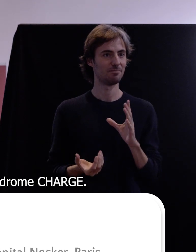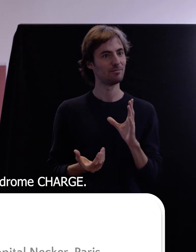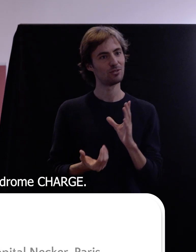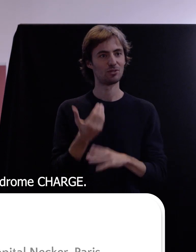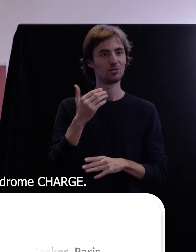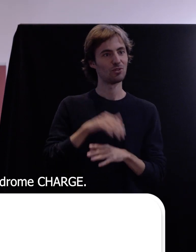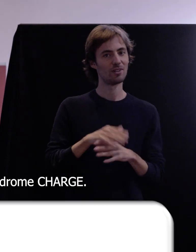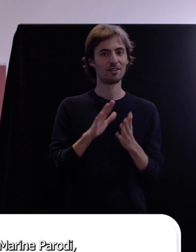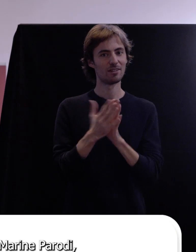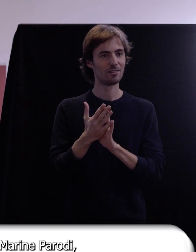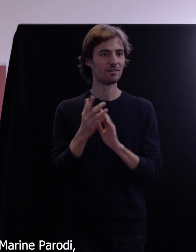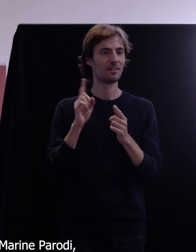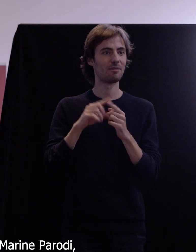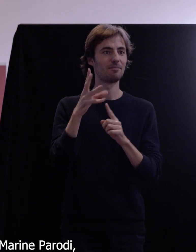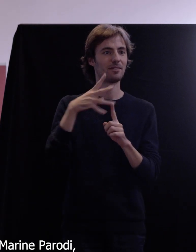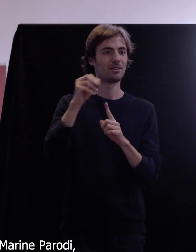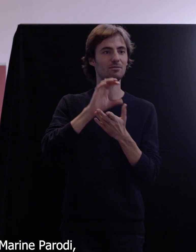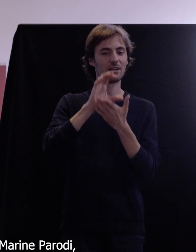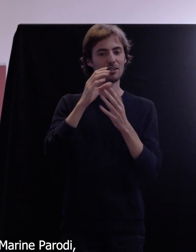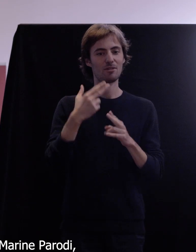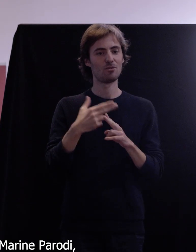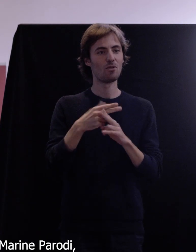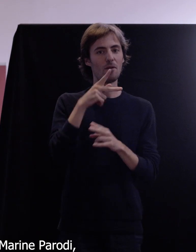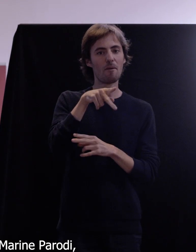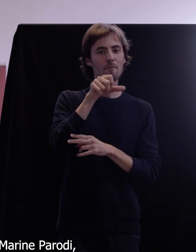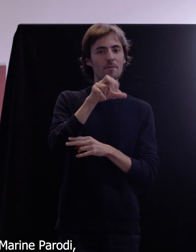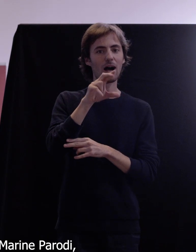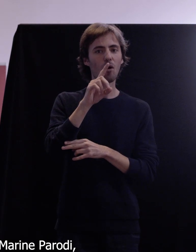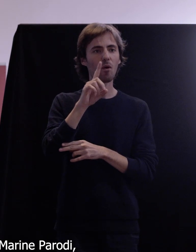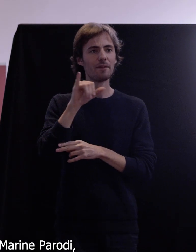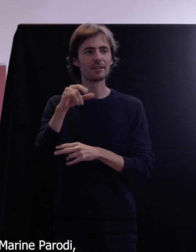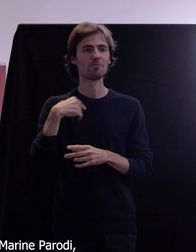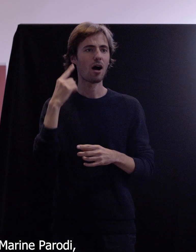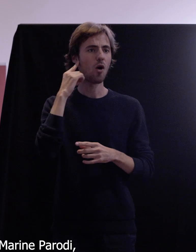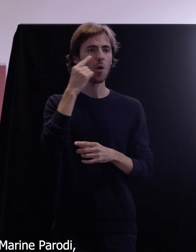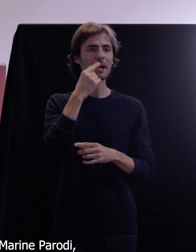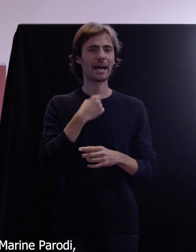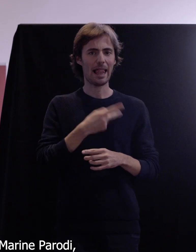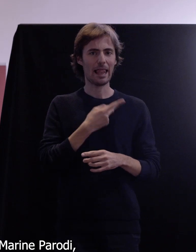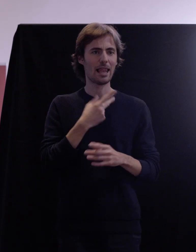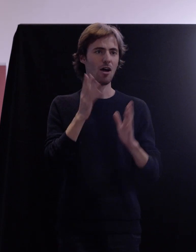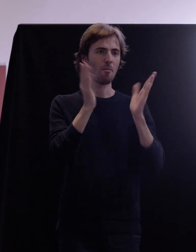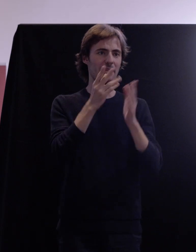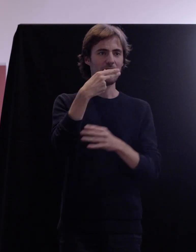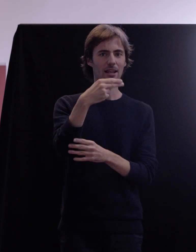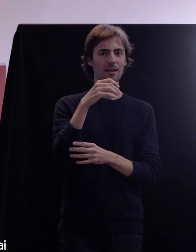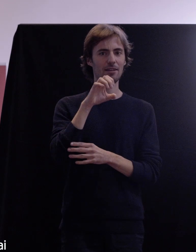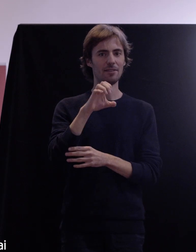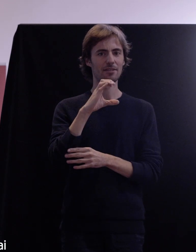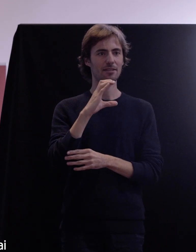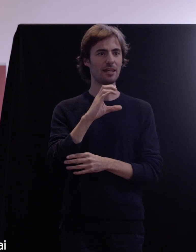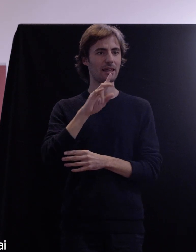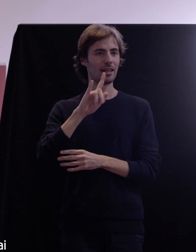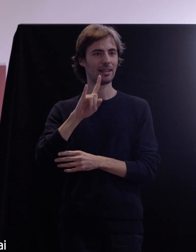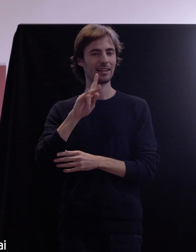associatives de syndrome Charge. Moi, je m'appelle Marine Parodi, je suis ORL à l'hôpital Necker et j'ai